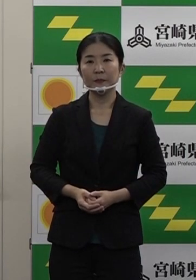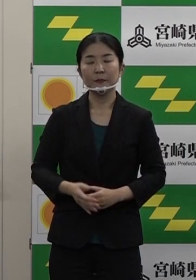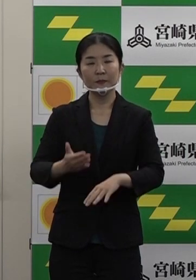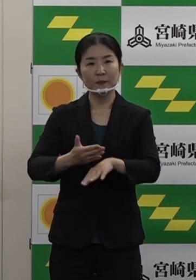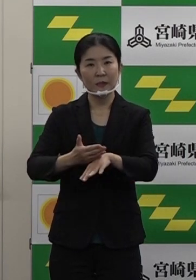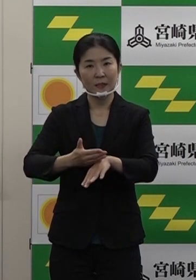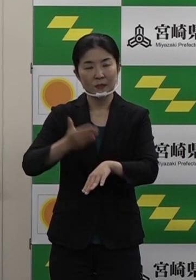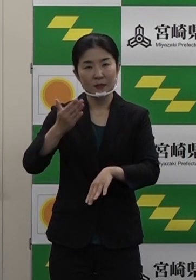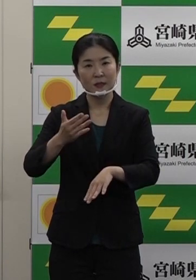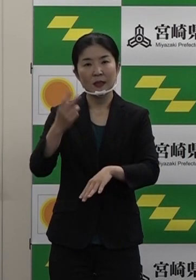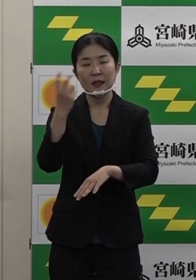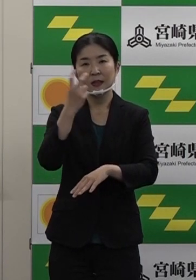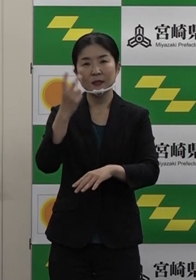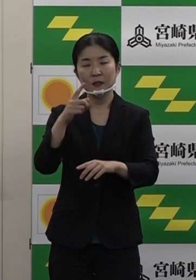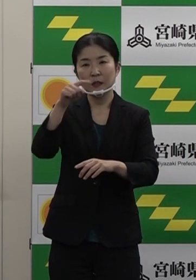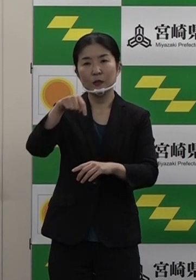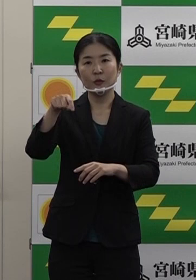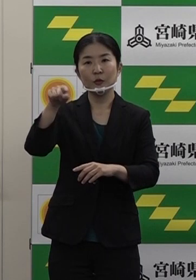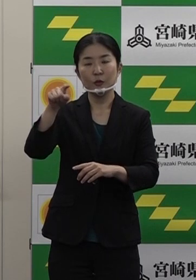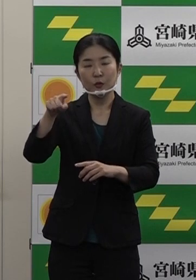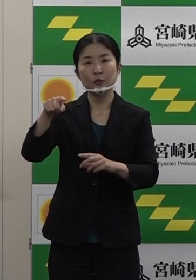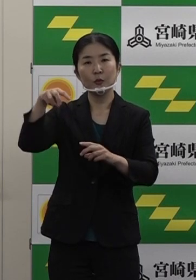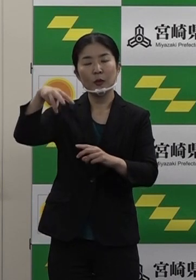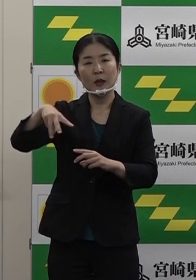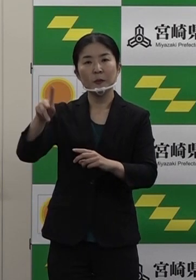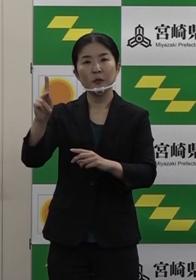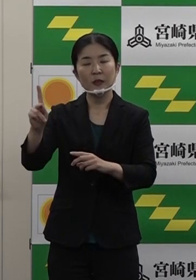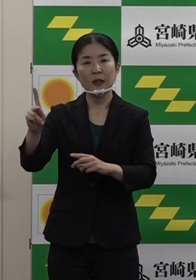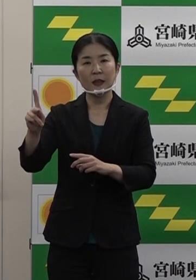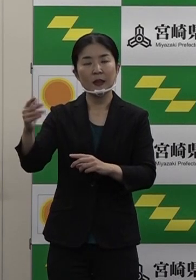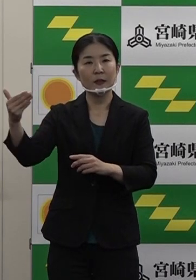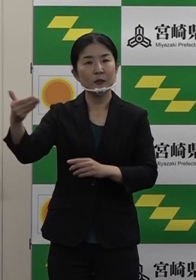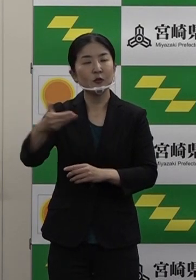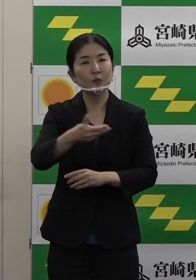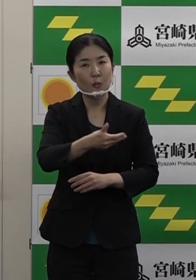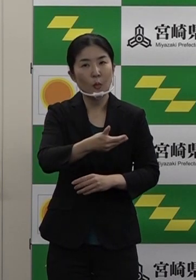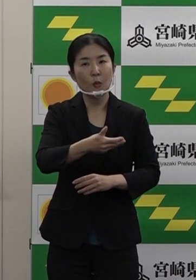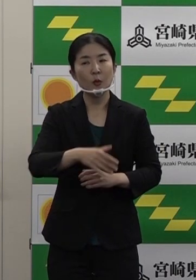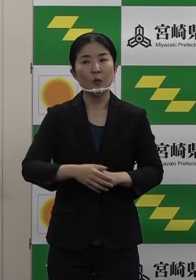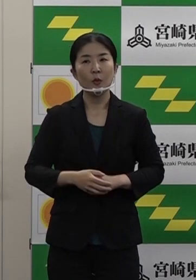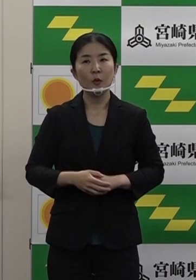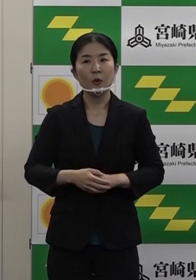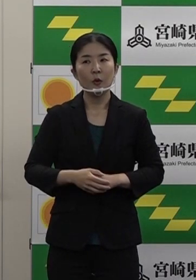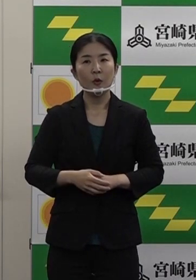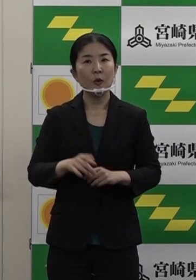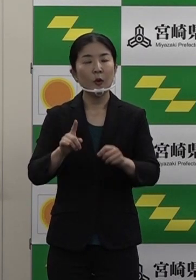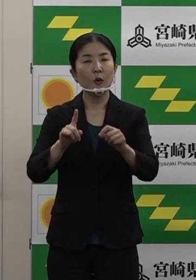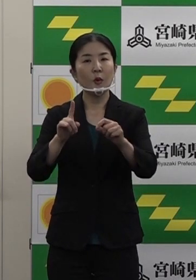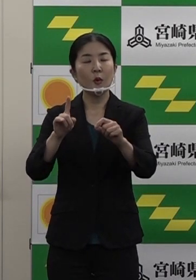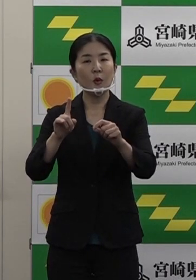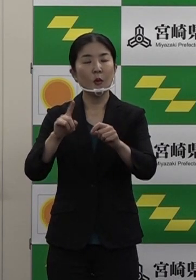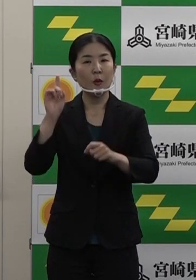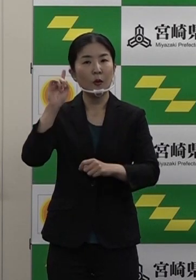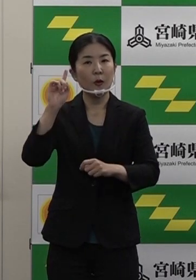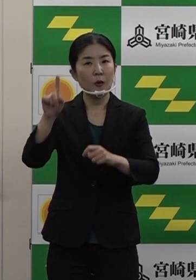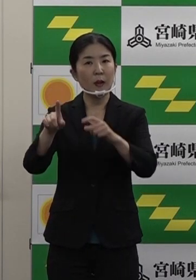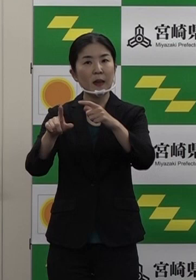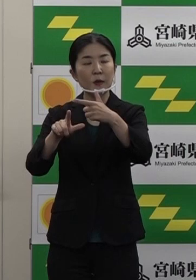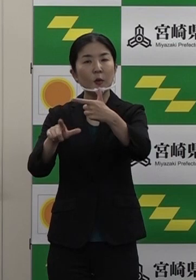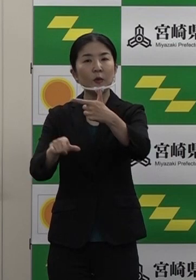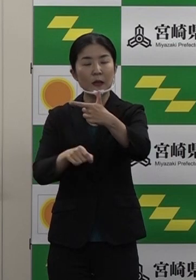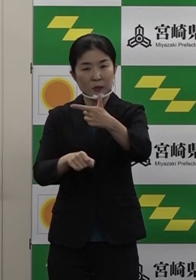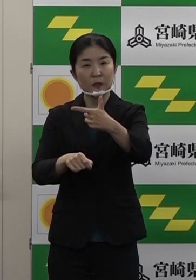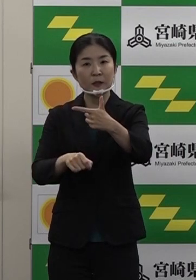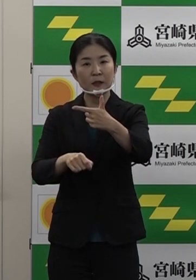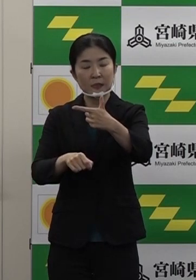ありがとうございます。感謝ゆえの件も進めながら質問させていただきます。来月1日以降感染拡大緊急警報に移